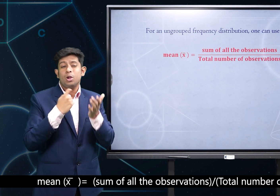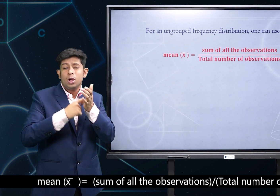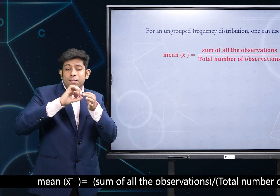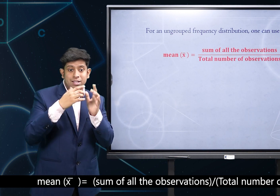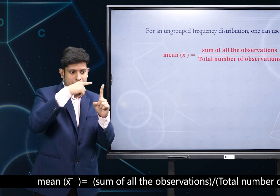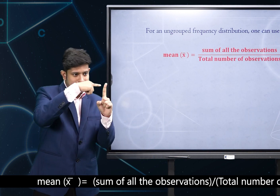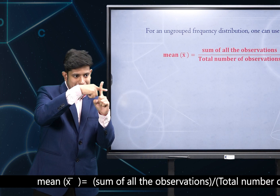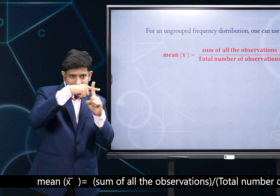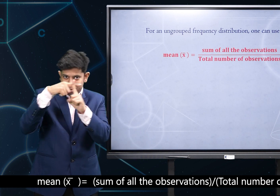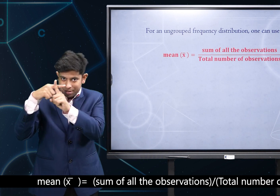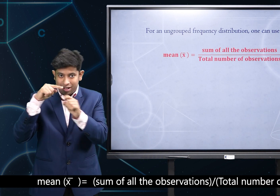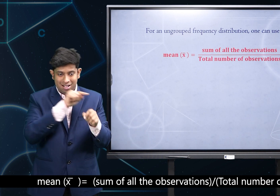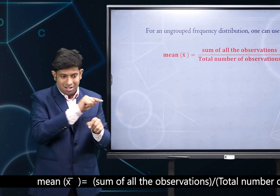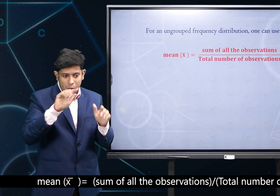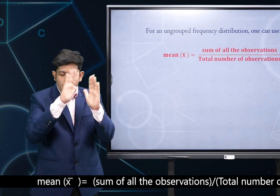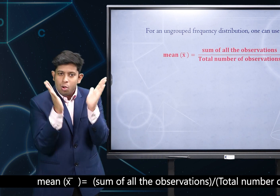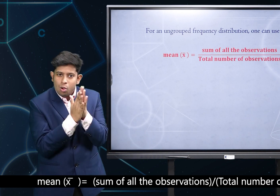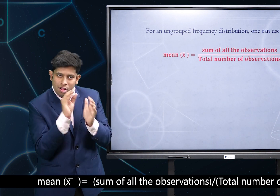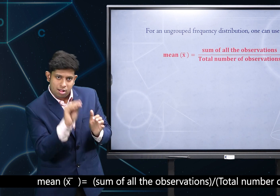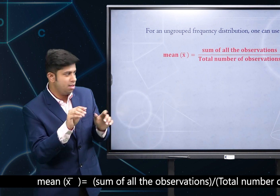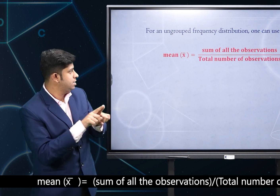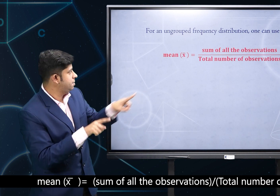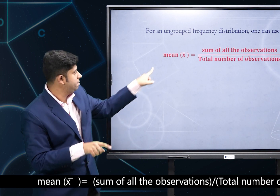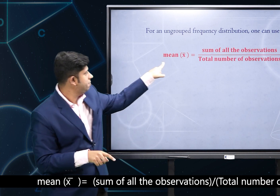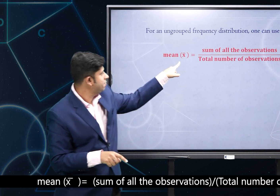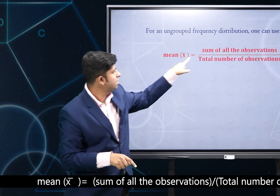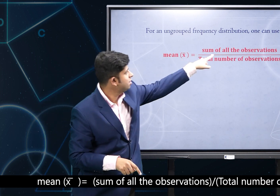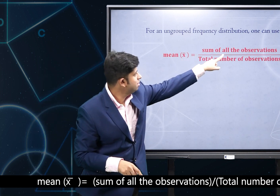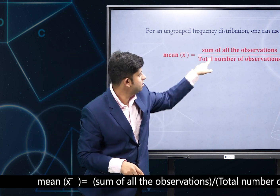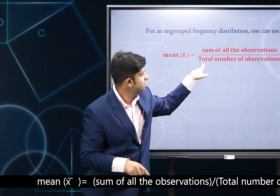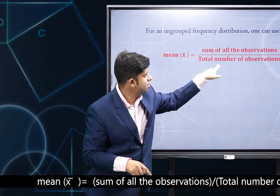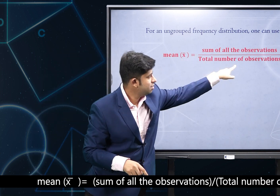sum of all the observations by total number of observations